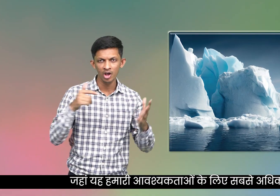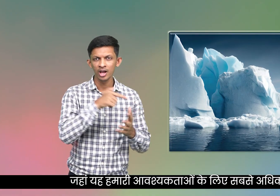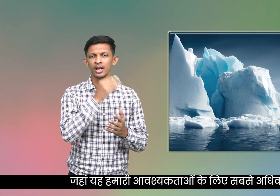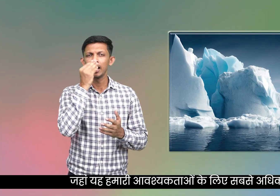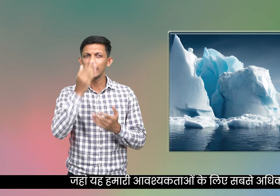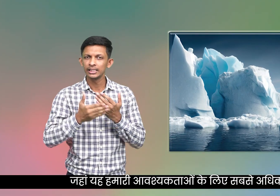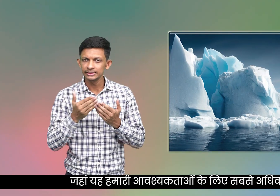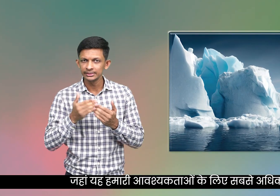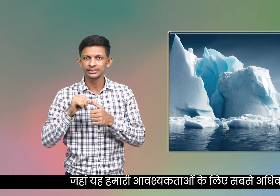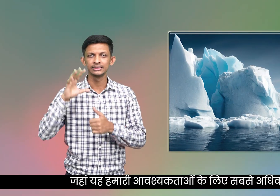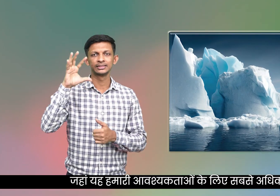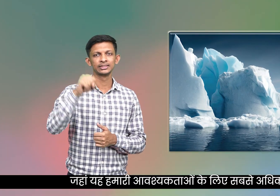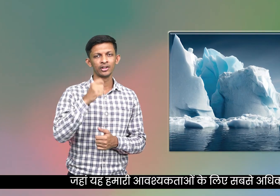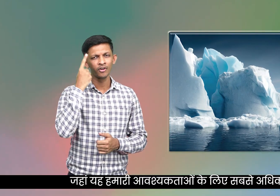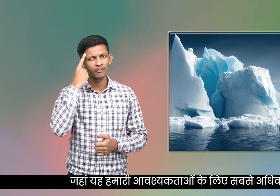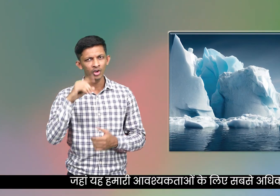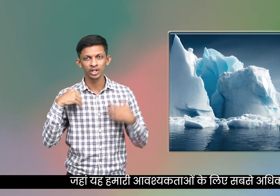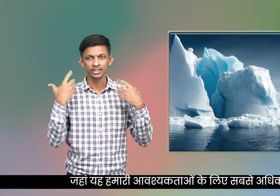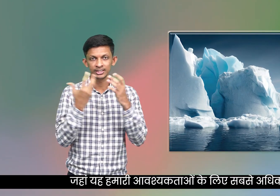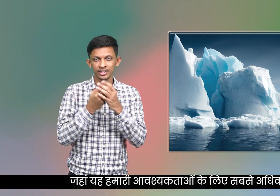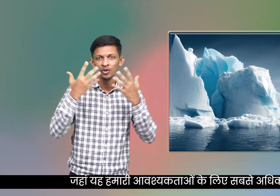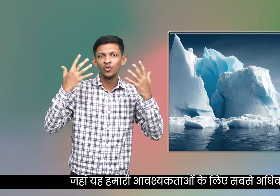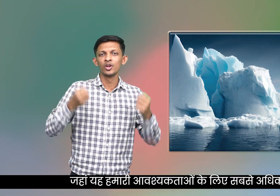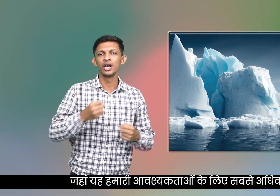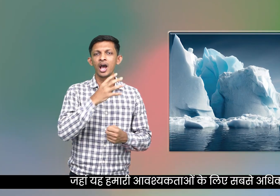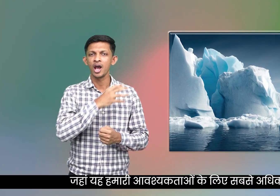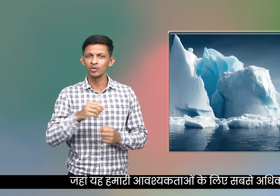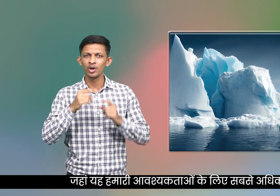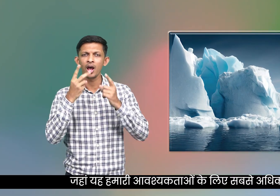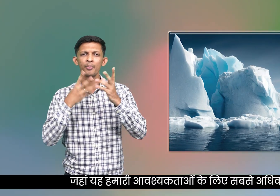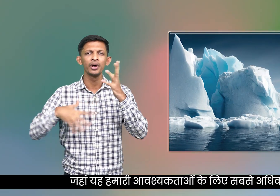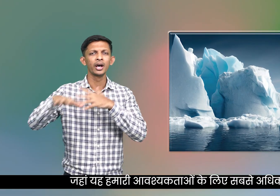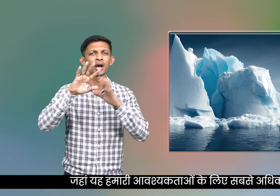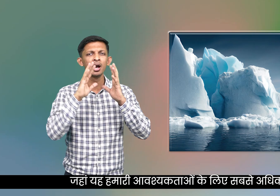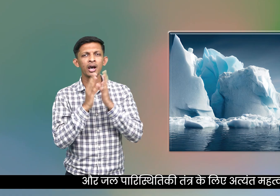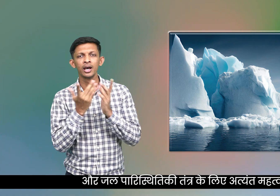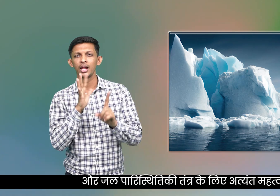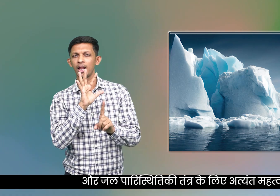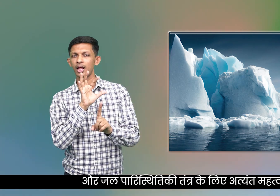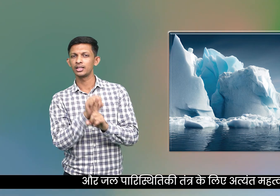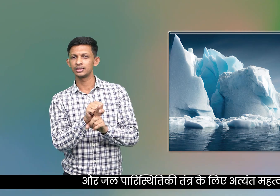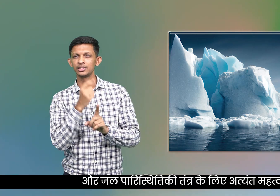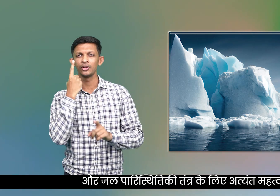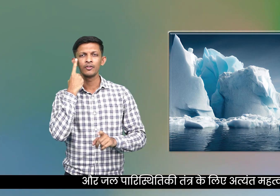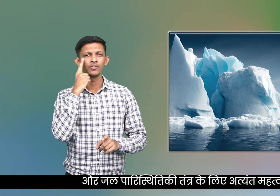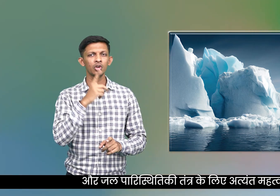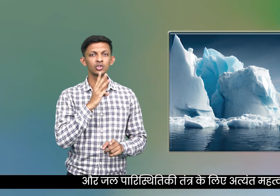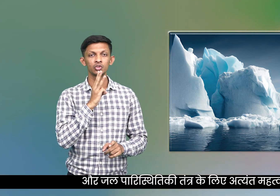हमारी आवश्यकताओं के लिए सबसे अधिक सुलभ है और जल